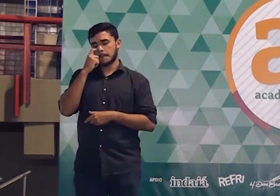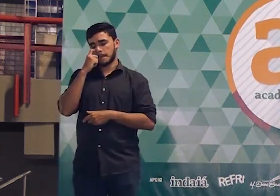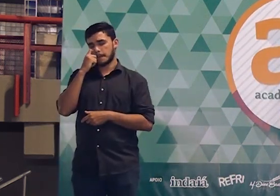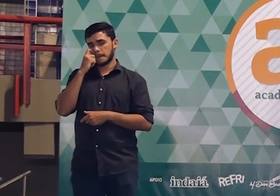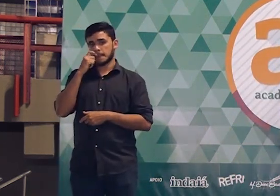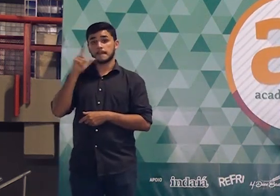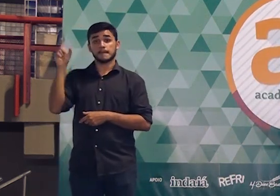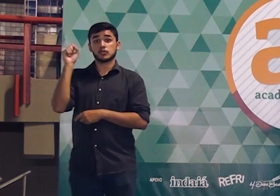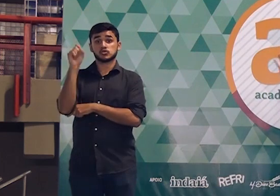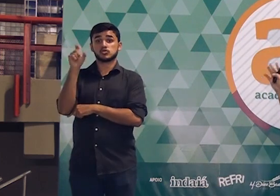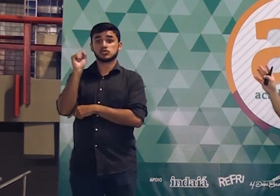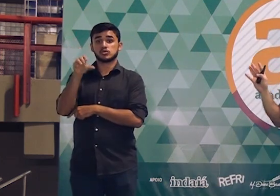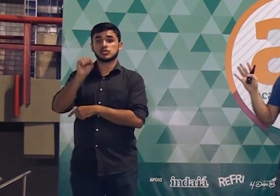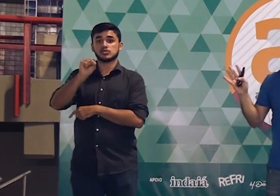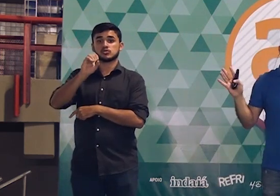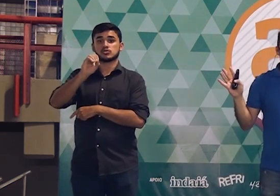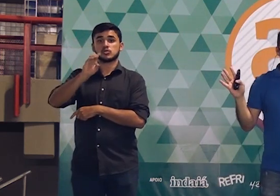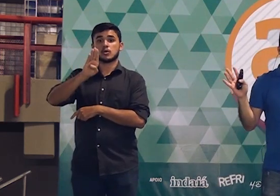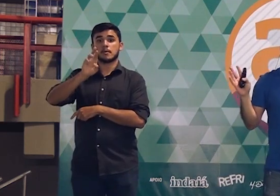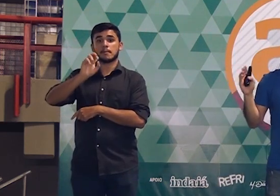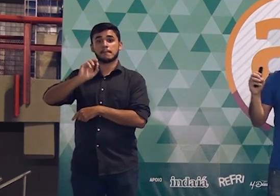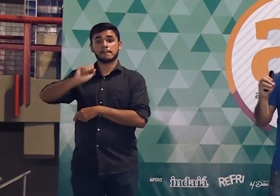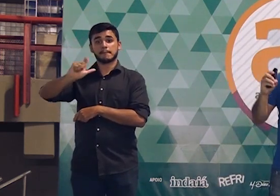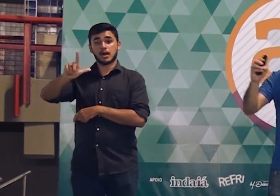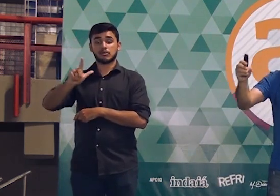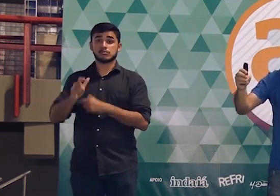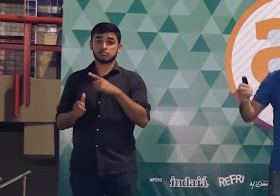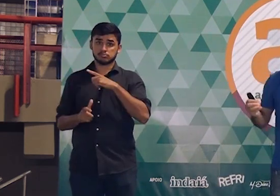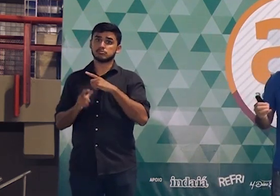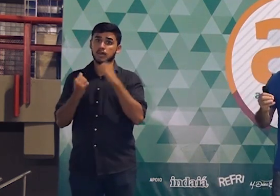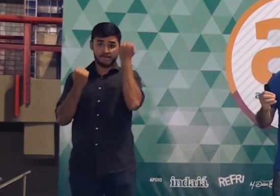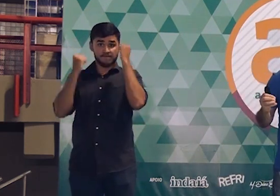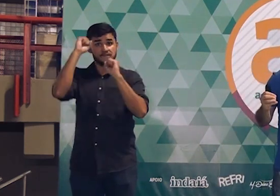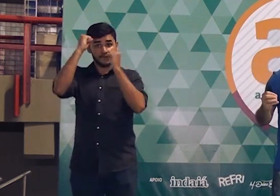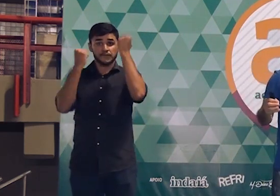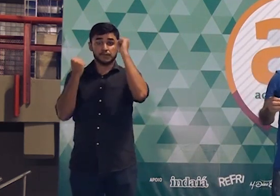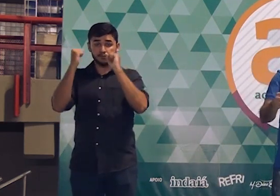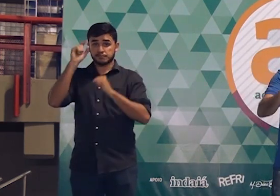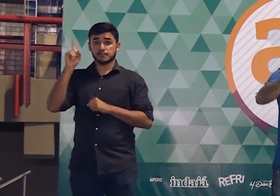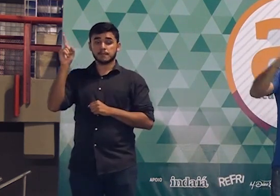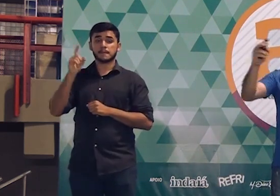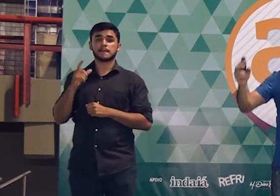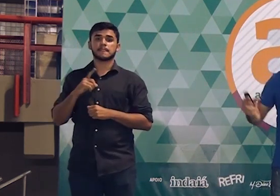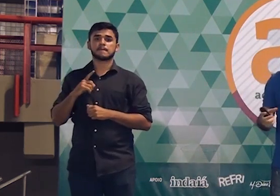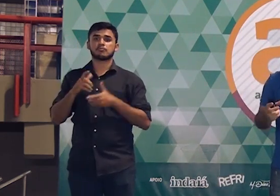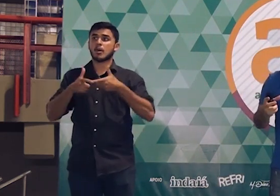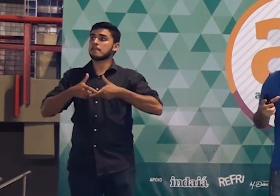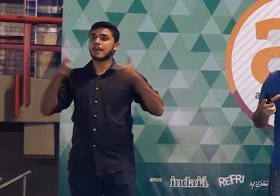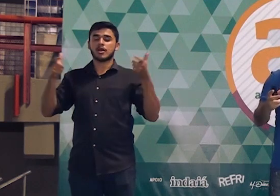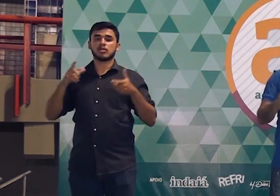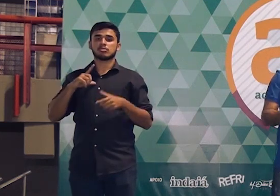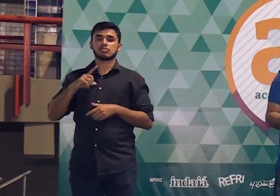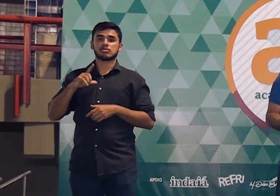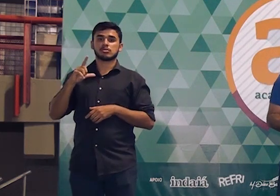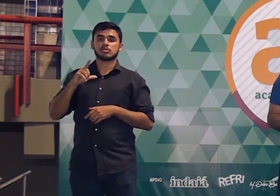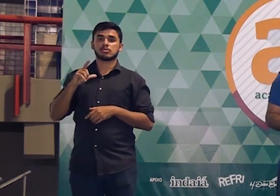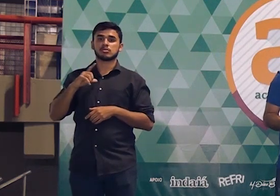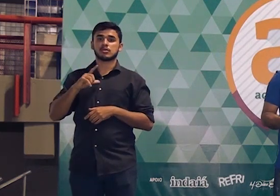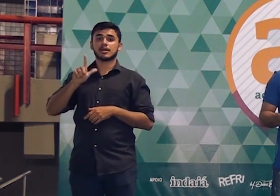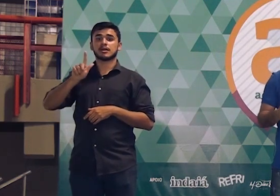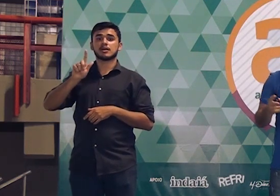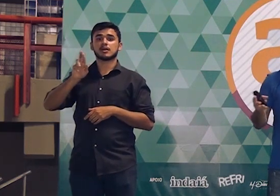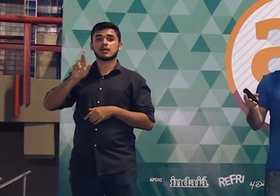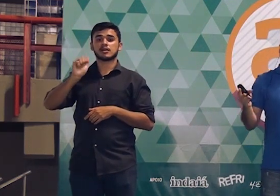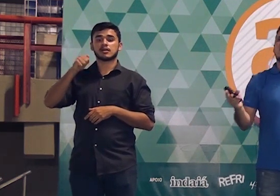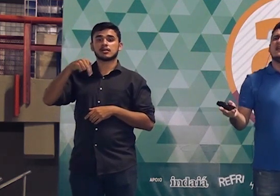tipo Sobral, um exemplo, tá? Lá em Sobral tem fábricas, não tem? Entre elas uma das maiores, chamada